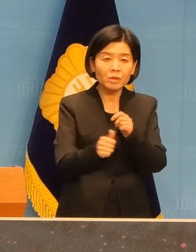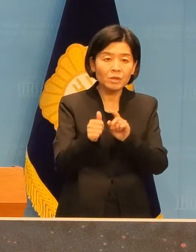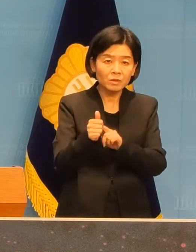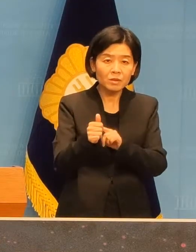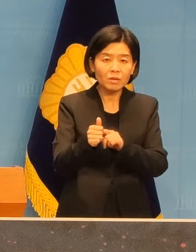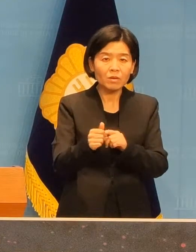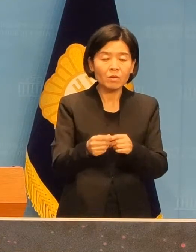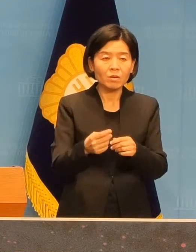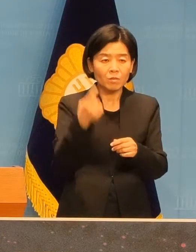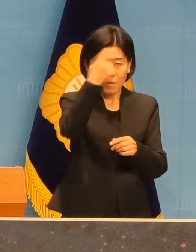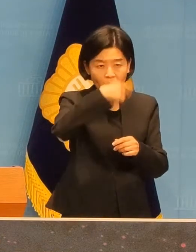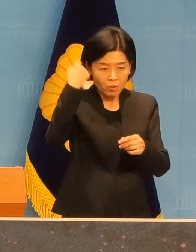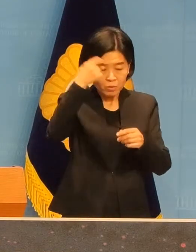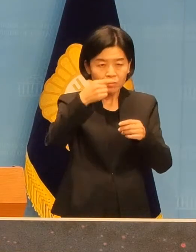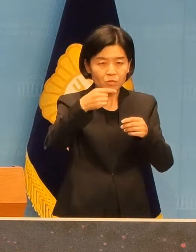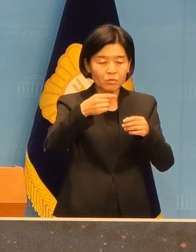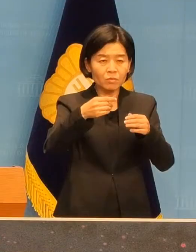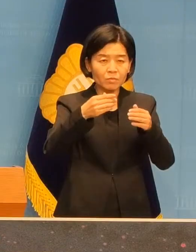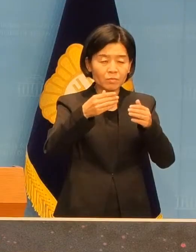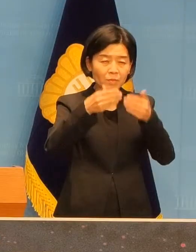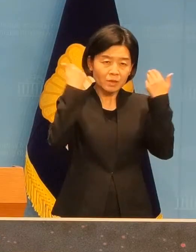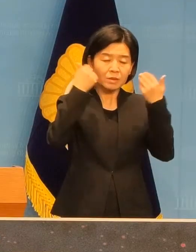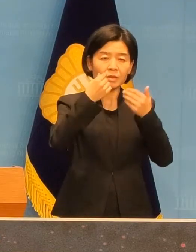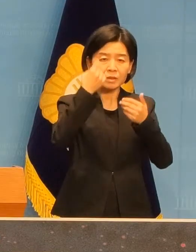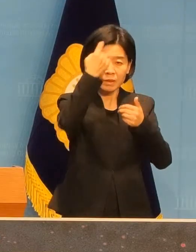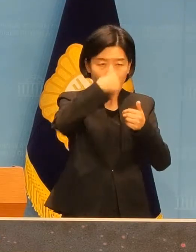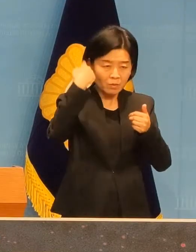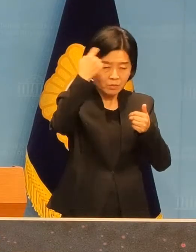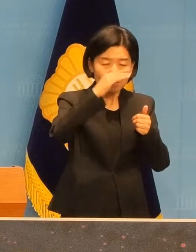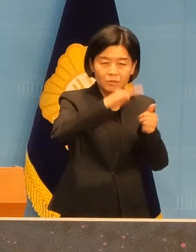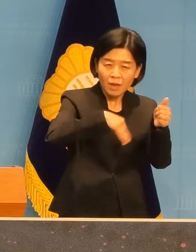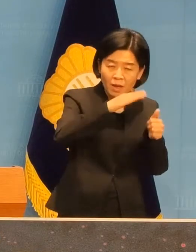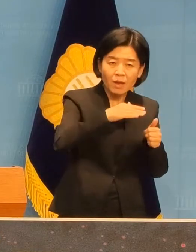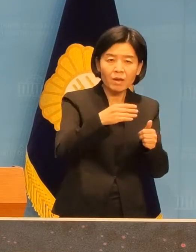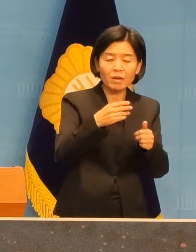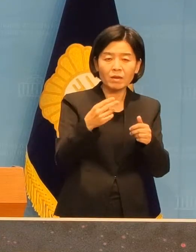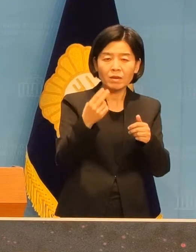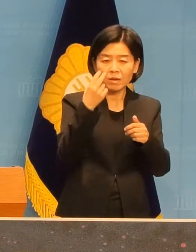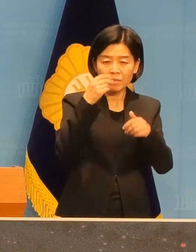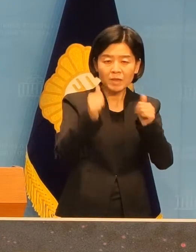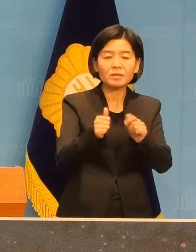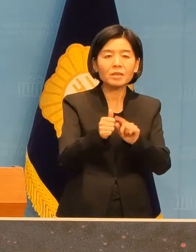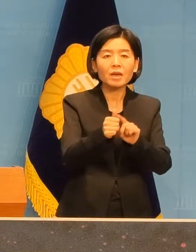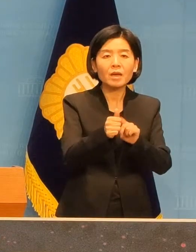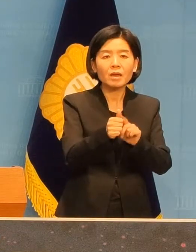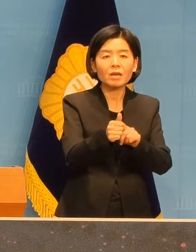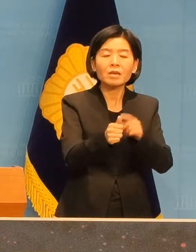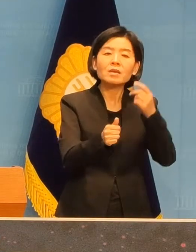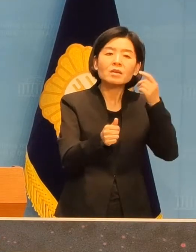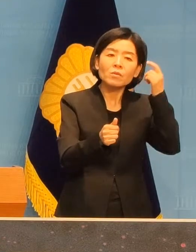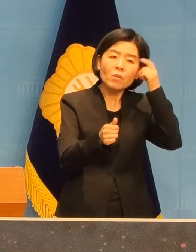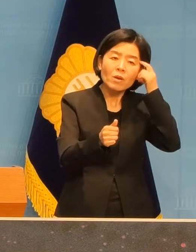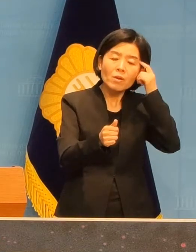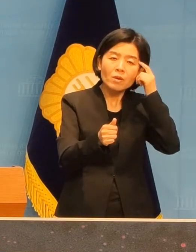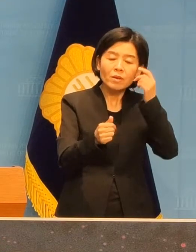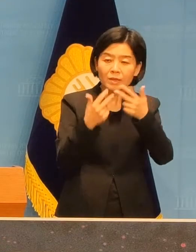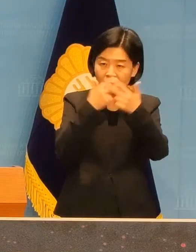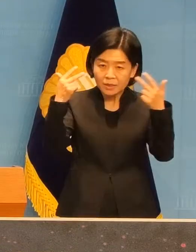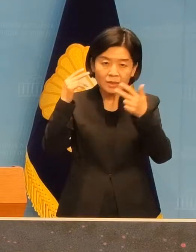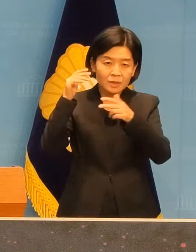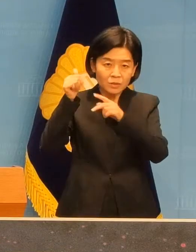망신 주고 또 모욕했던 검판사들을 보면 이유가 있습니다. 이재명 대통령 재판